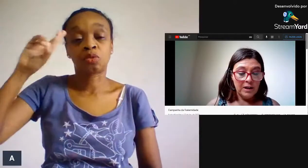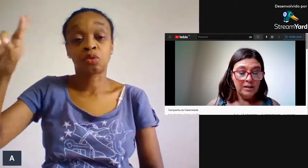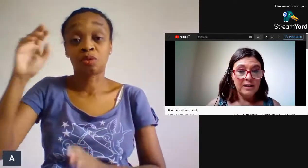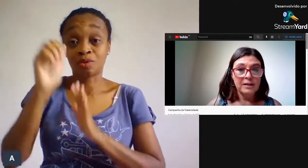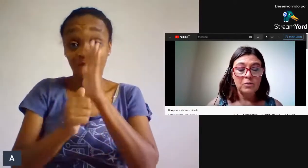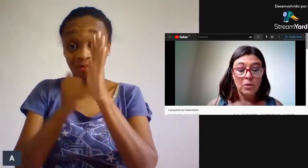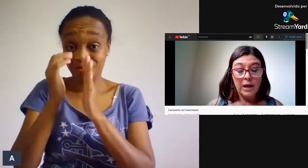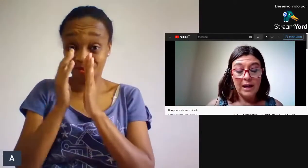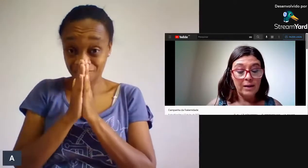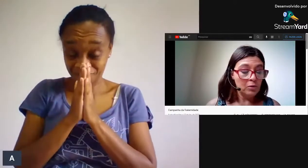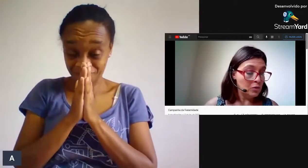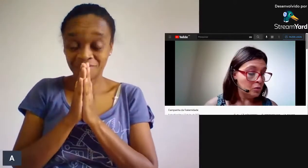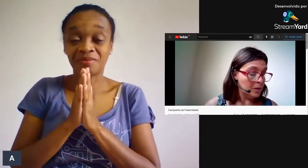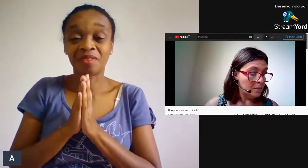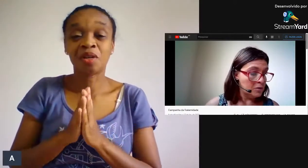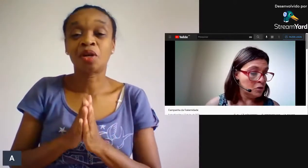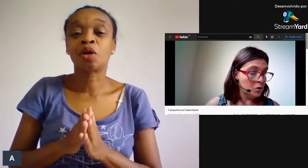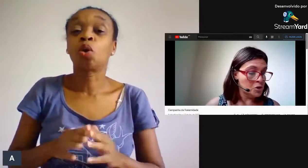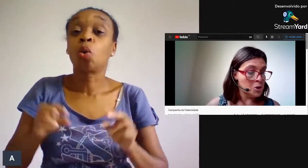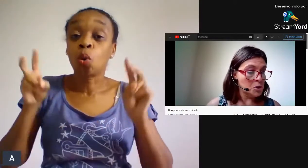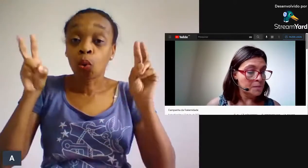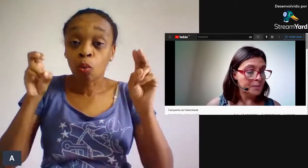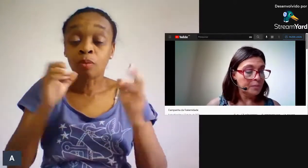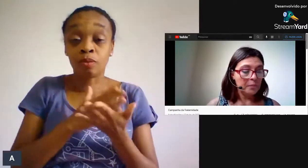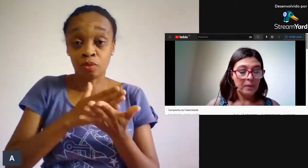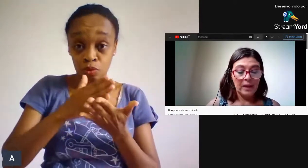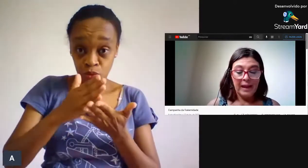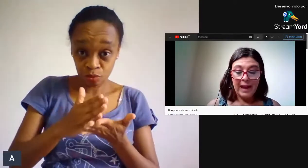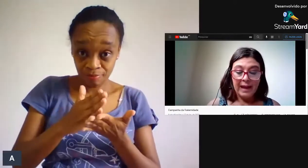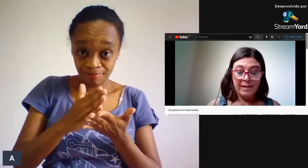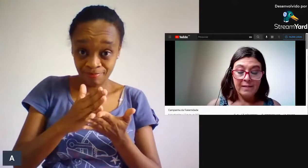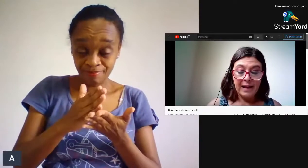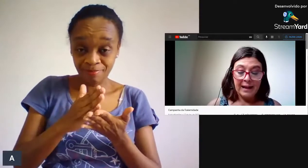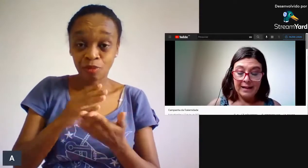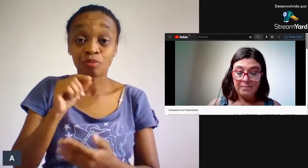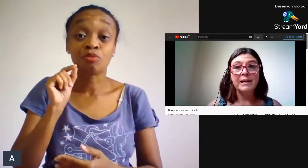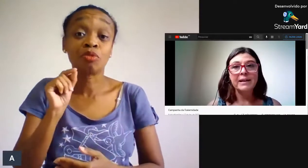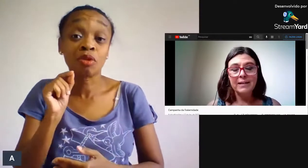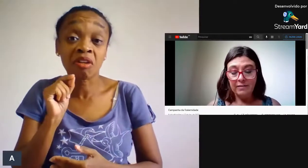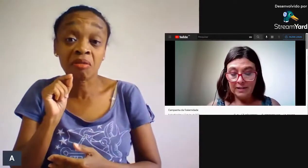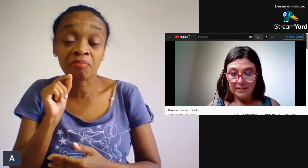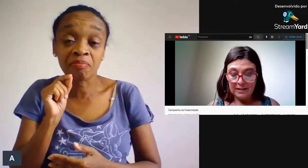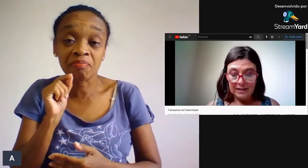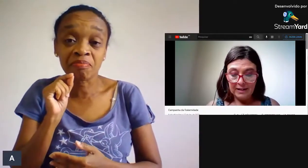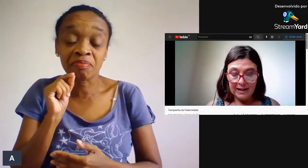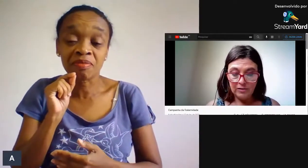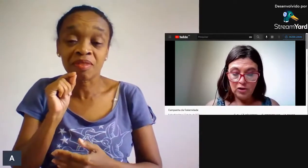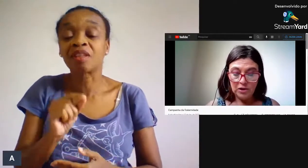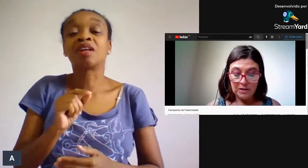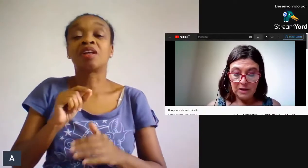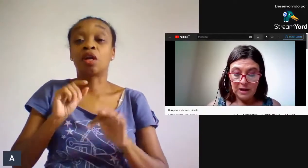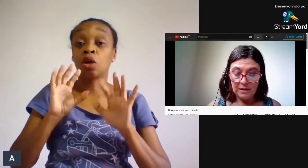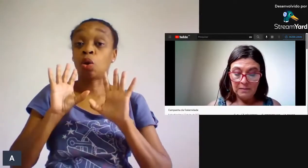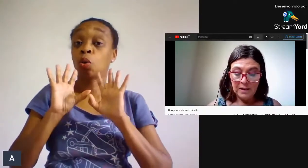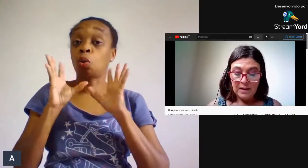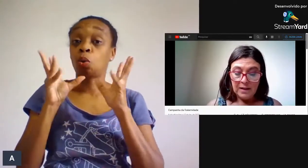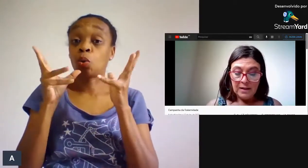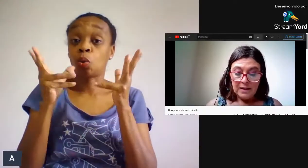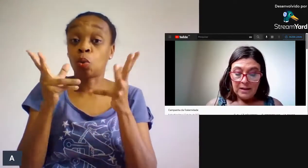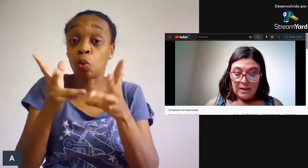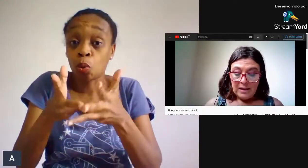Começar agora, então, o nosso tema de hoje é a campanha da fraternidade,